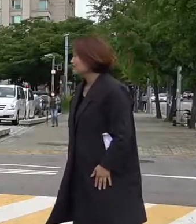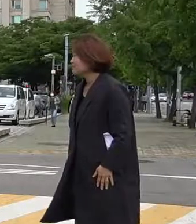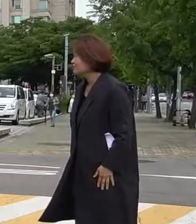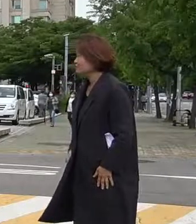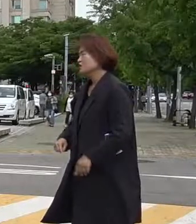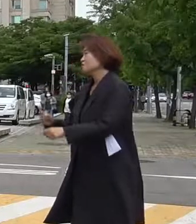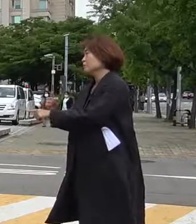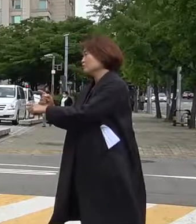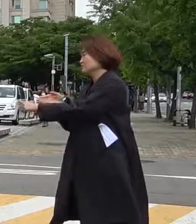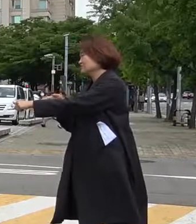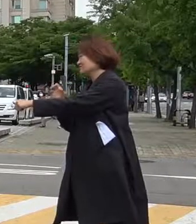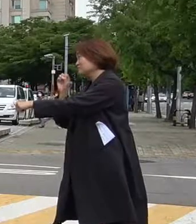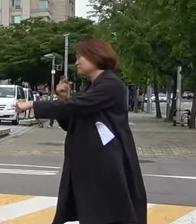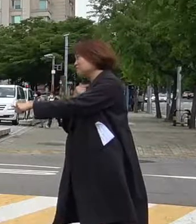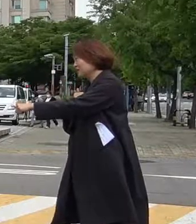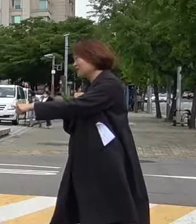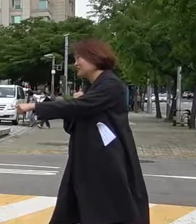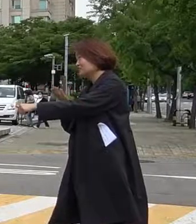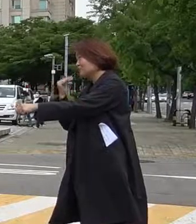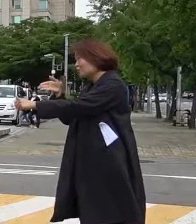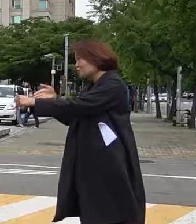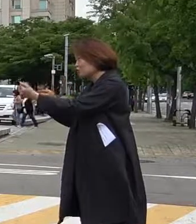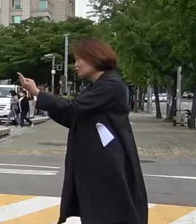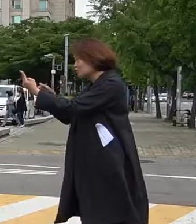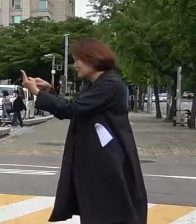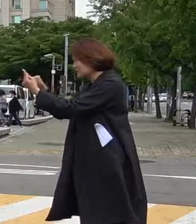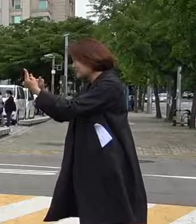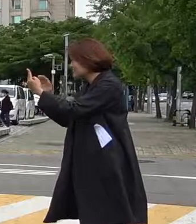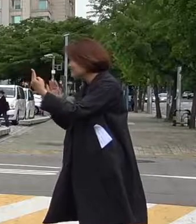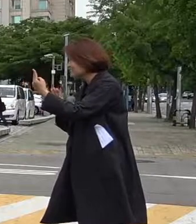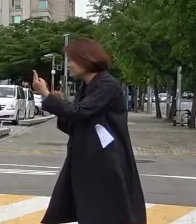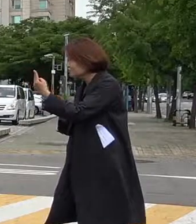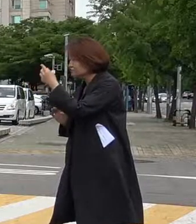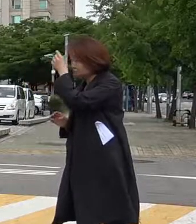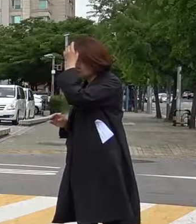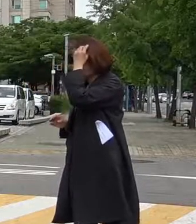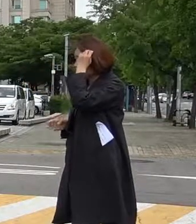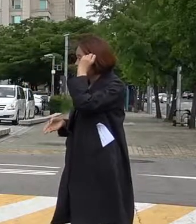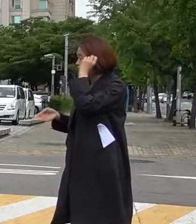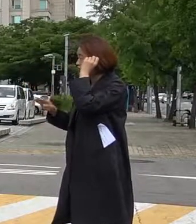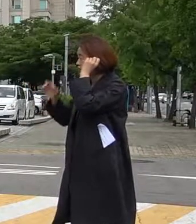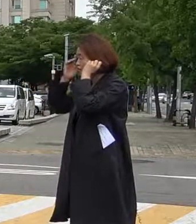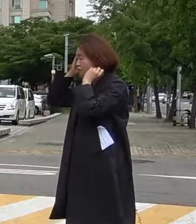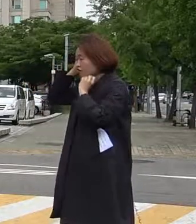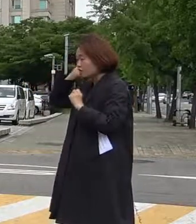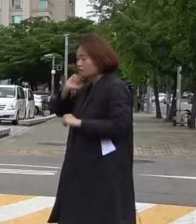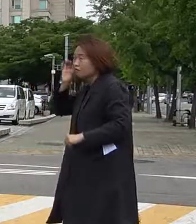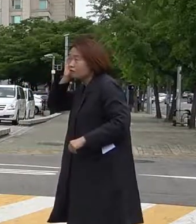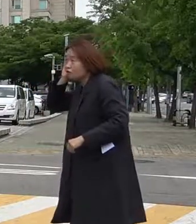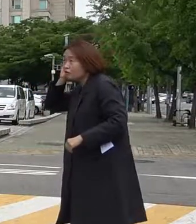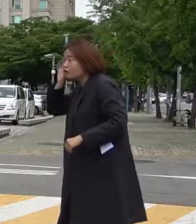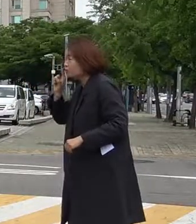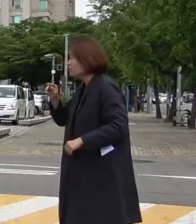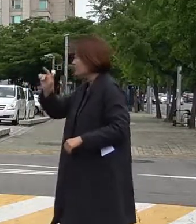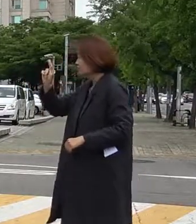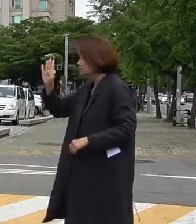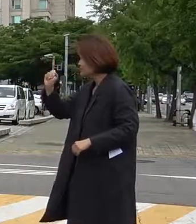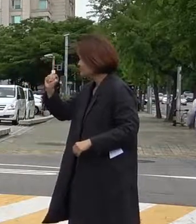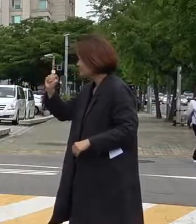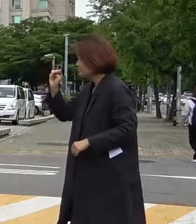개선하라, 이런 두 가지 권고가 나왔습니다. 근데 저희가 들은 바에 의하면